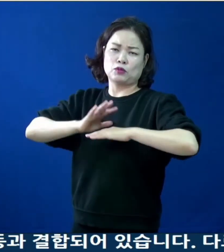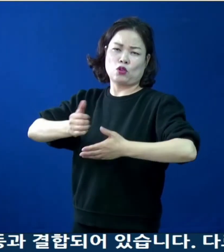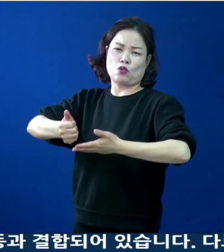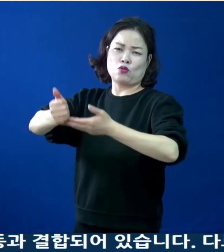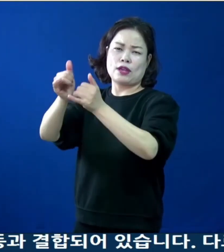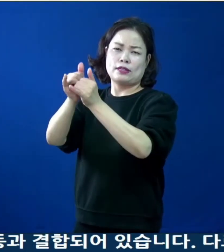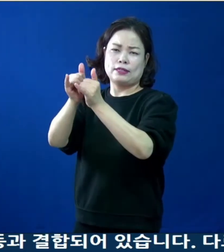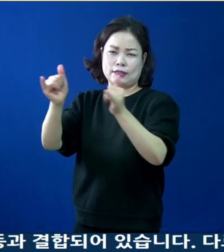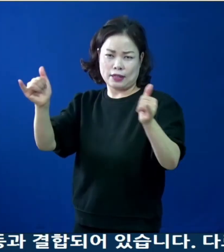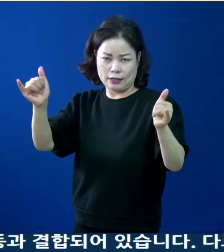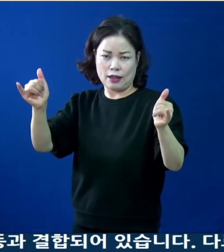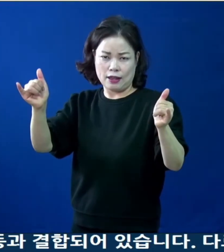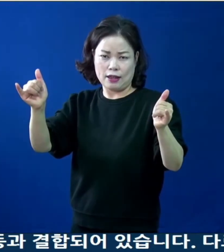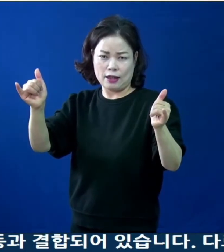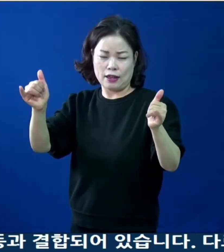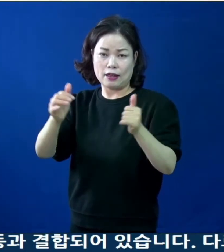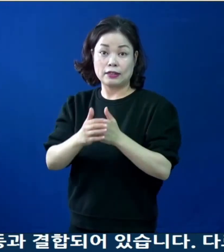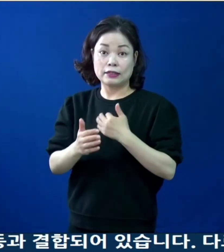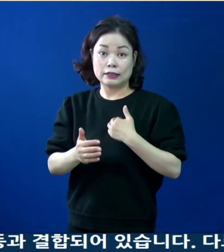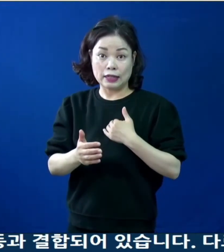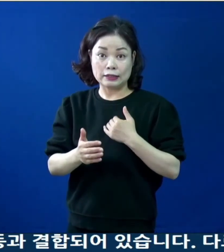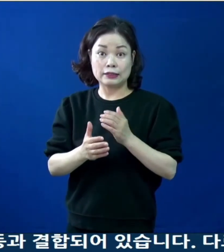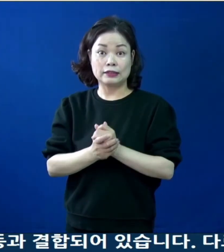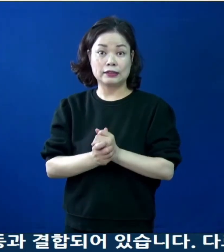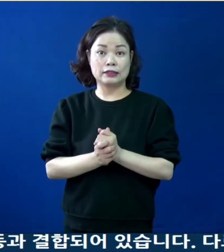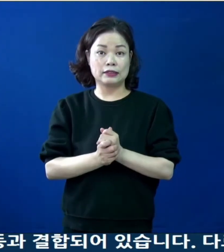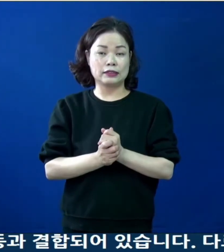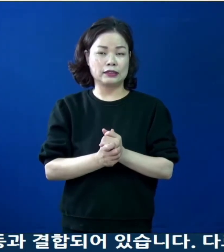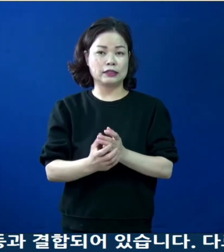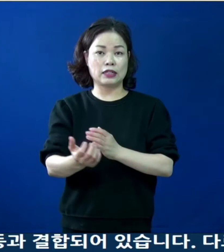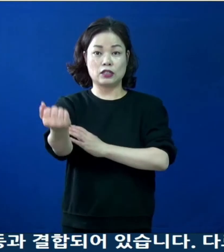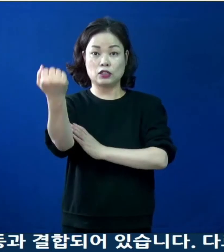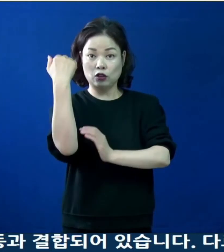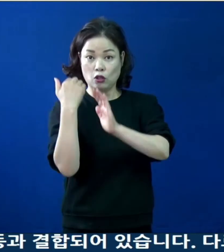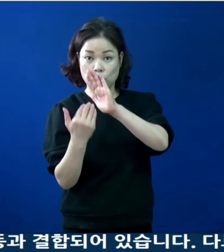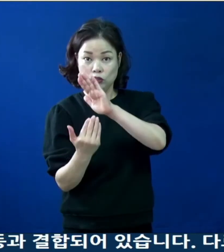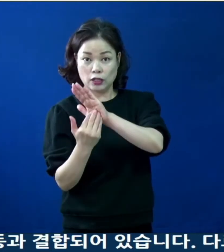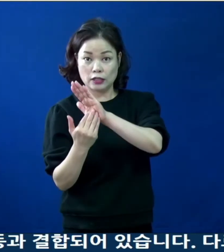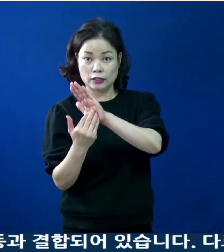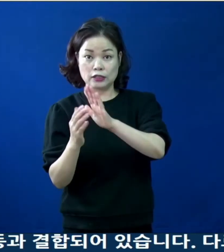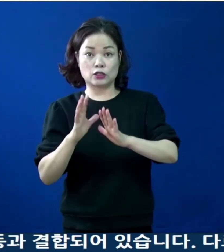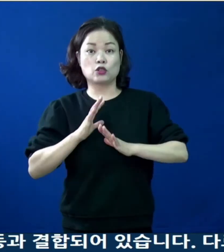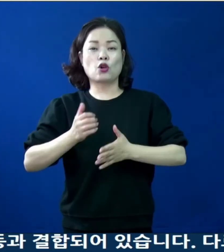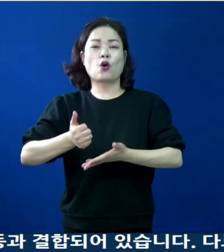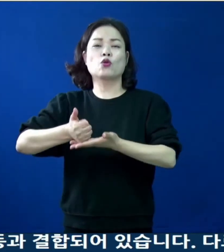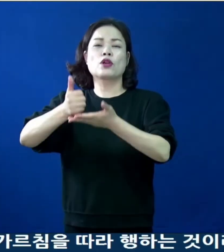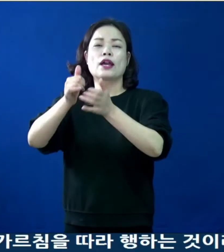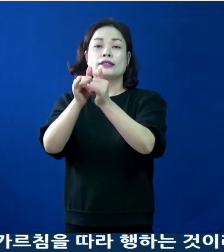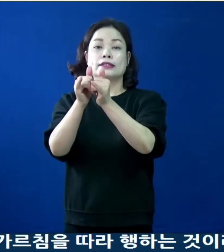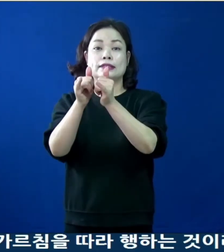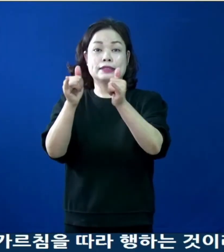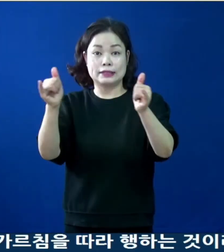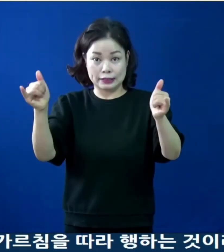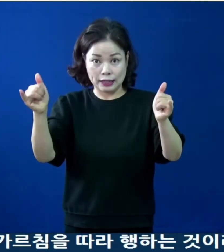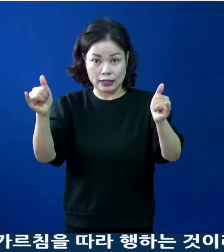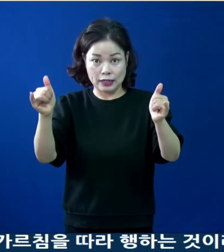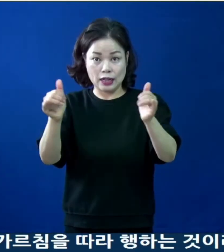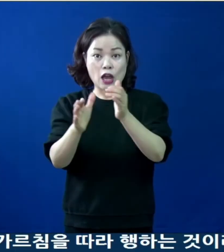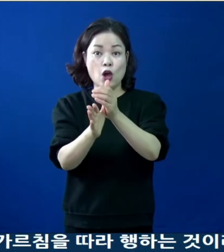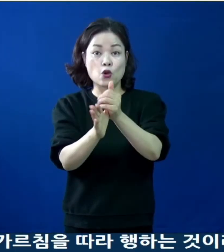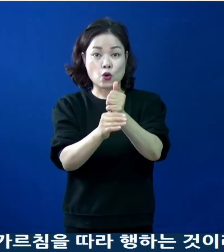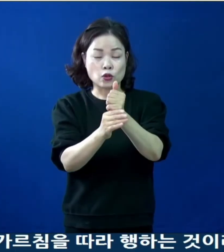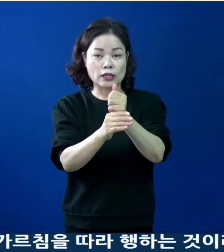경외하는 자로다. 나는 전능하신 하나님을 경외하는 자입니다. 요나는 자신을